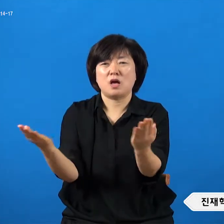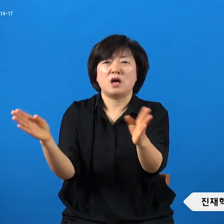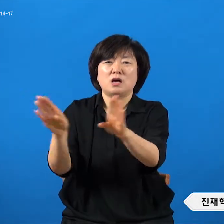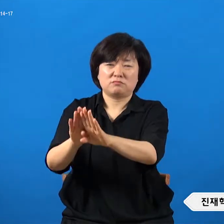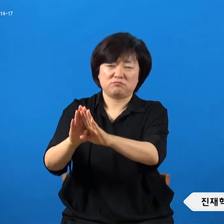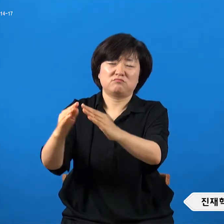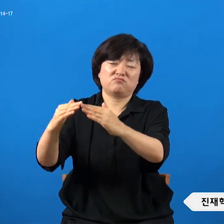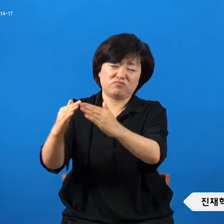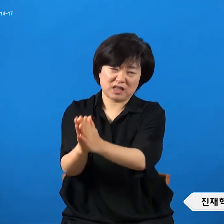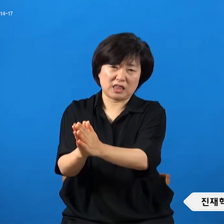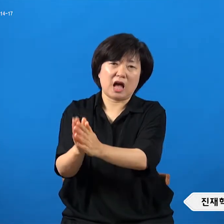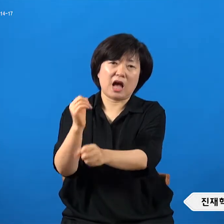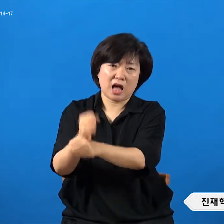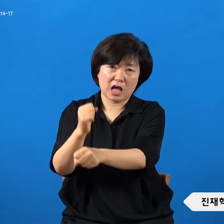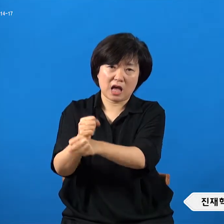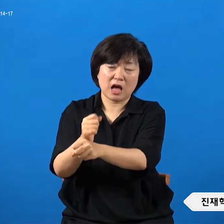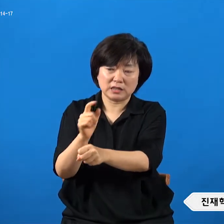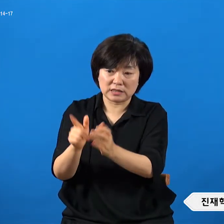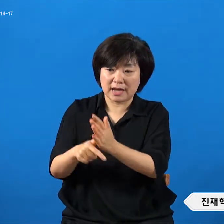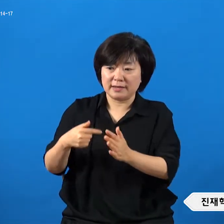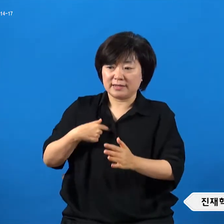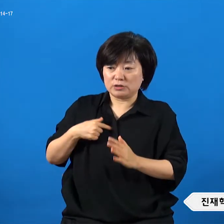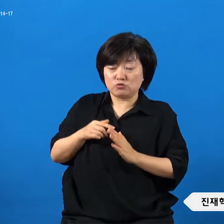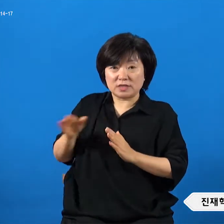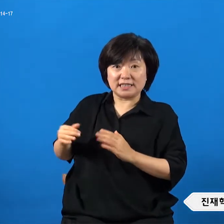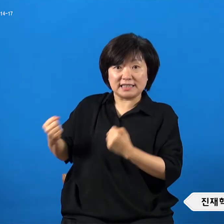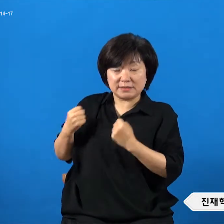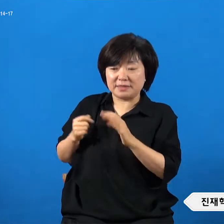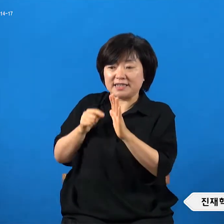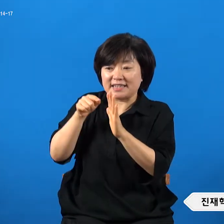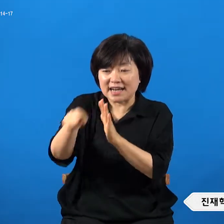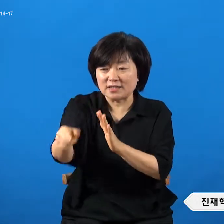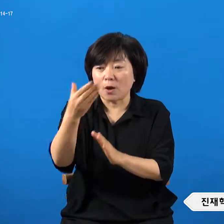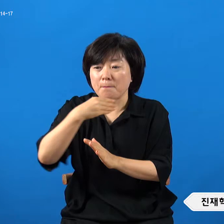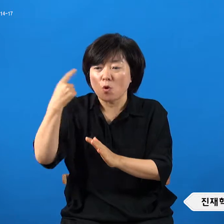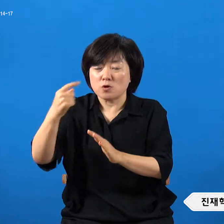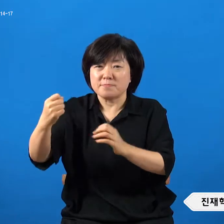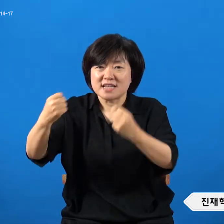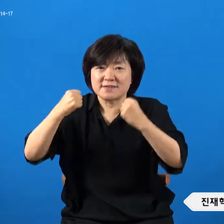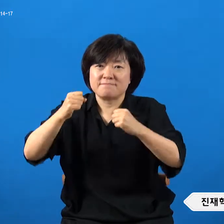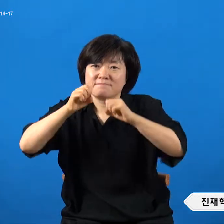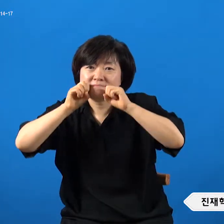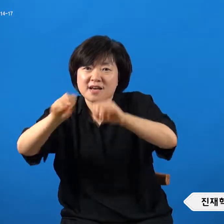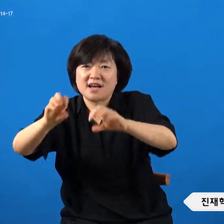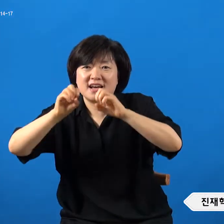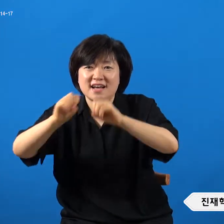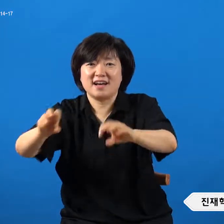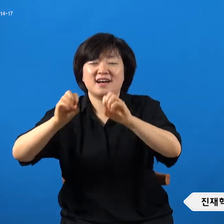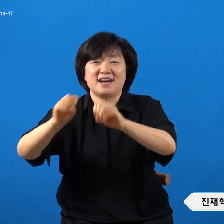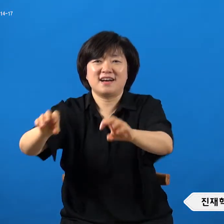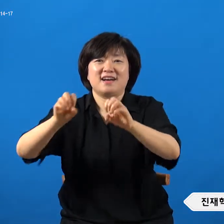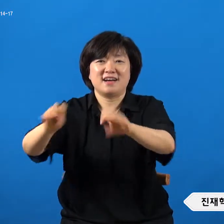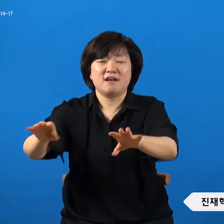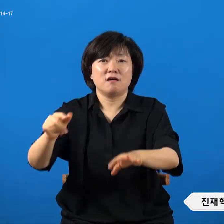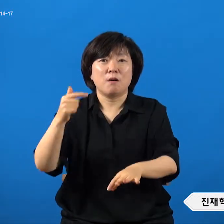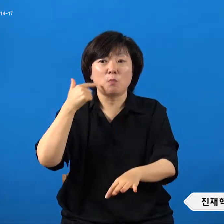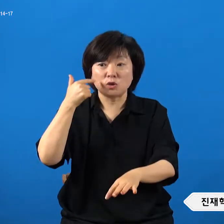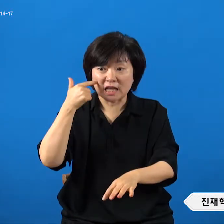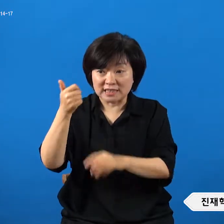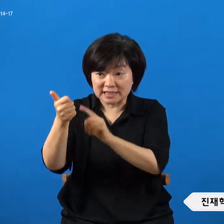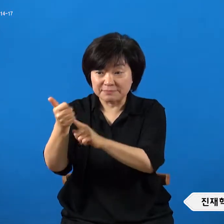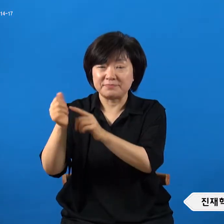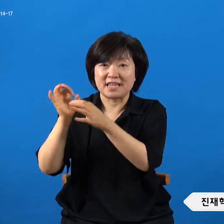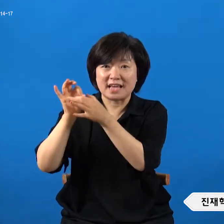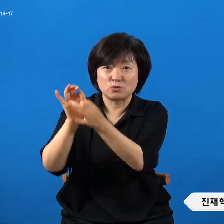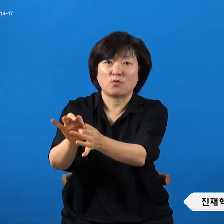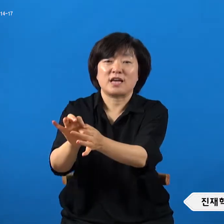이야기합니다. 이번에 저희 팀이 가서 함께 사역합니다. 복음의 능력을 경험합니다. 복음의 생명이 전달됩니다. 목사님